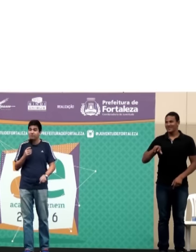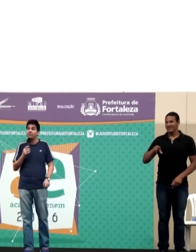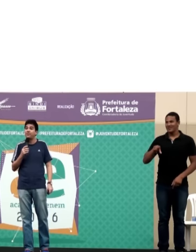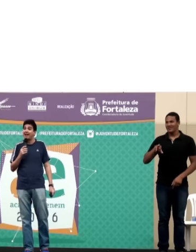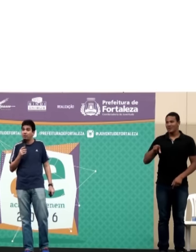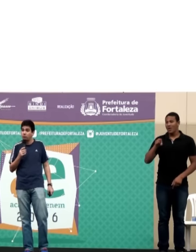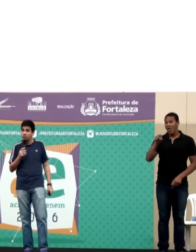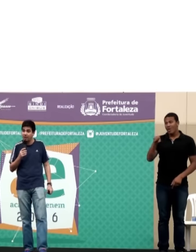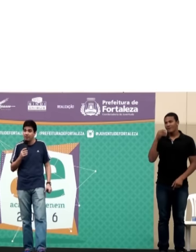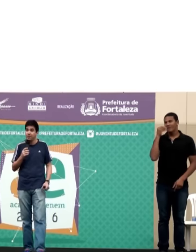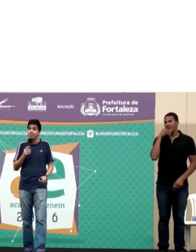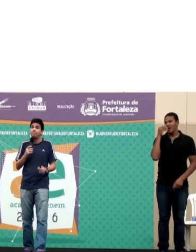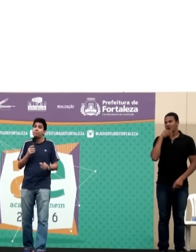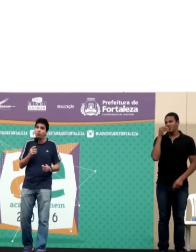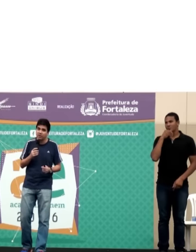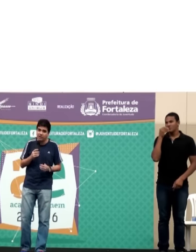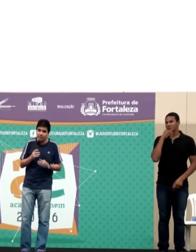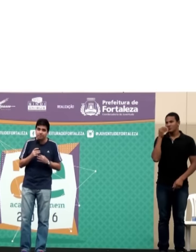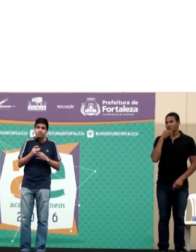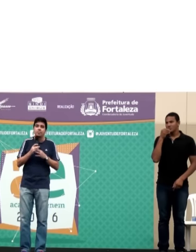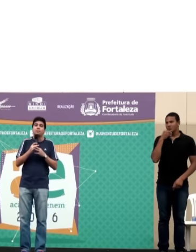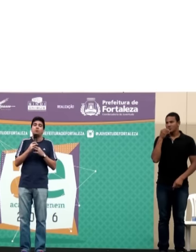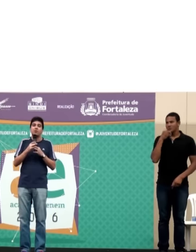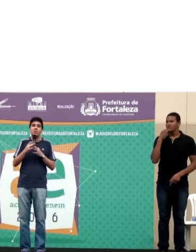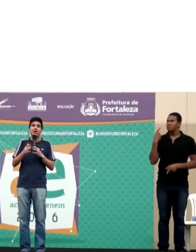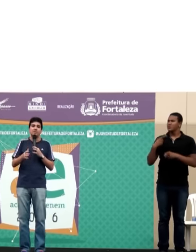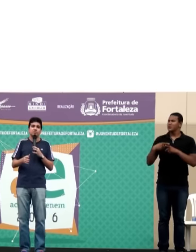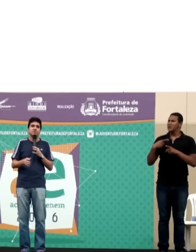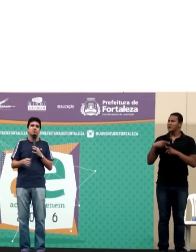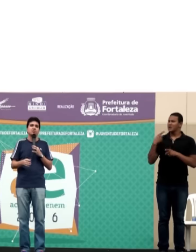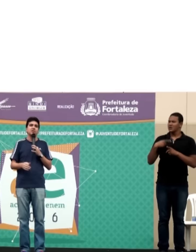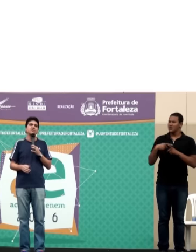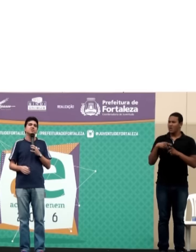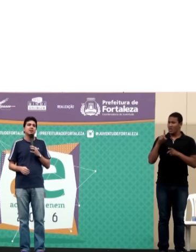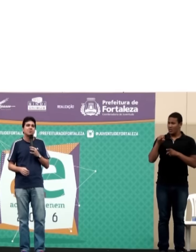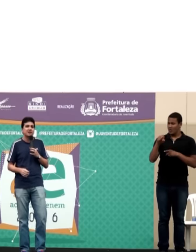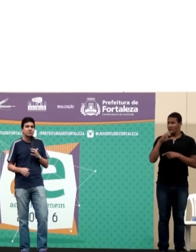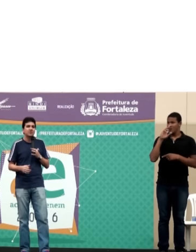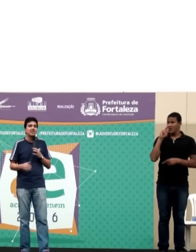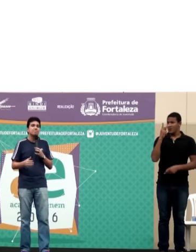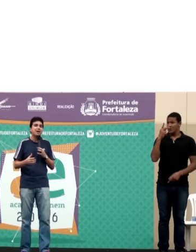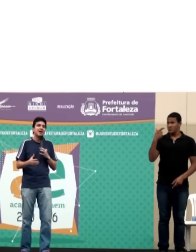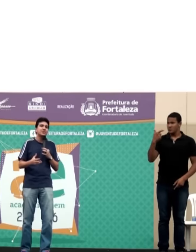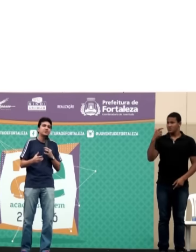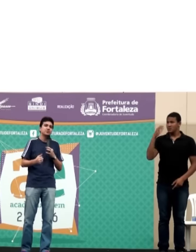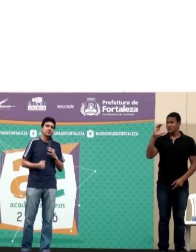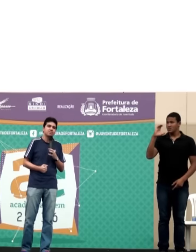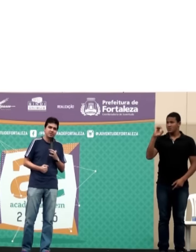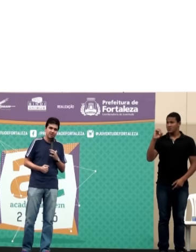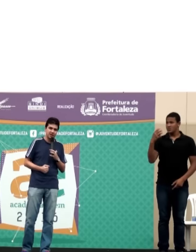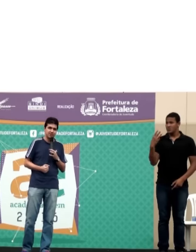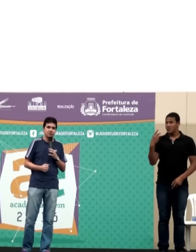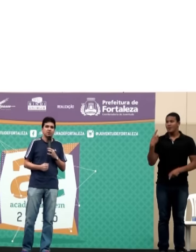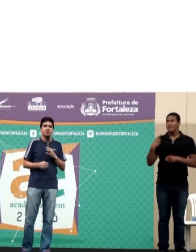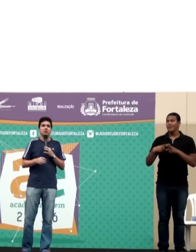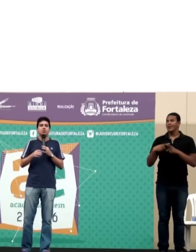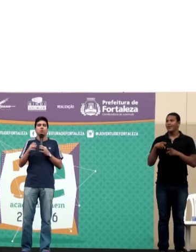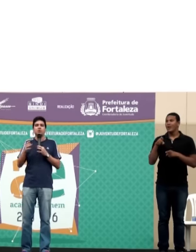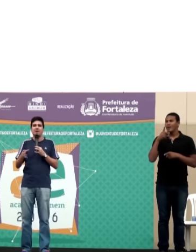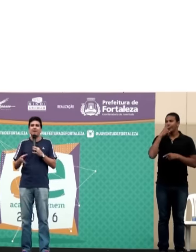ácido fraco, tá? Por quê? Porque o H2SO3 ele é um ácido que tem baixa